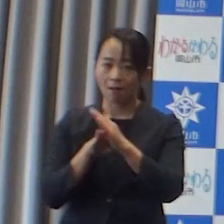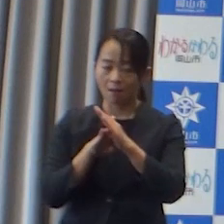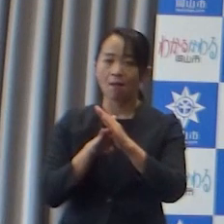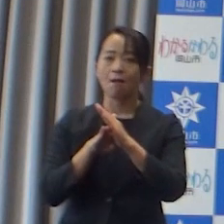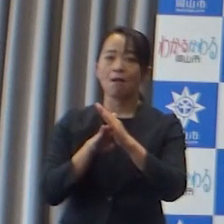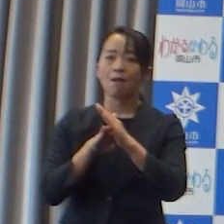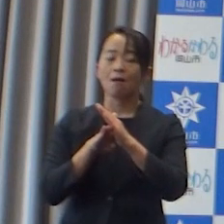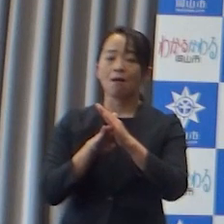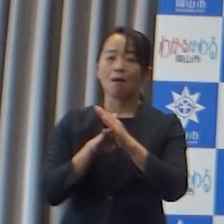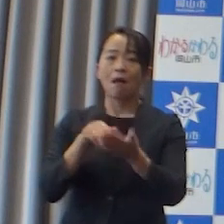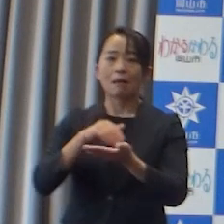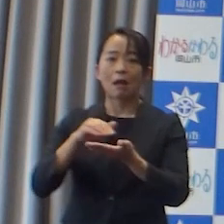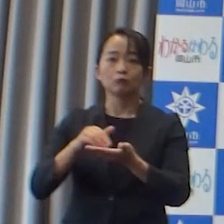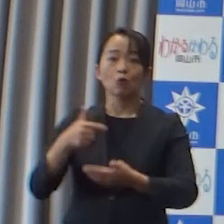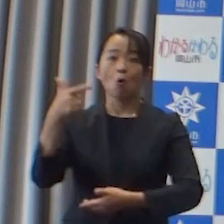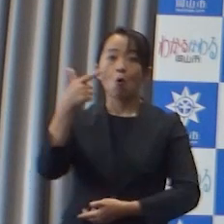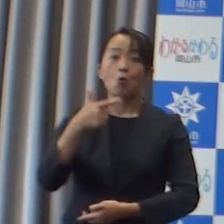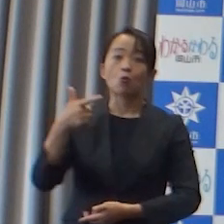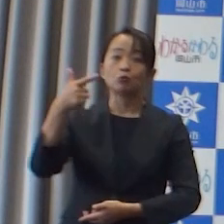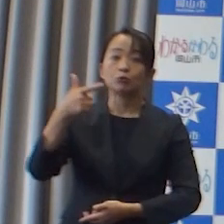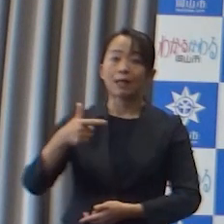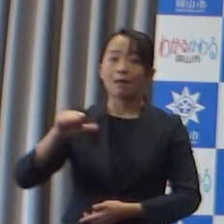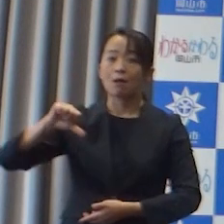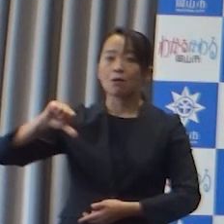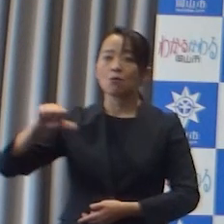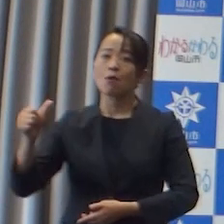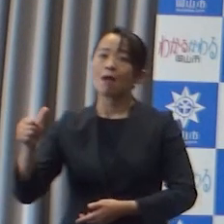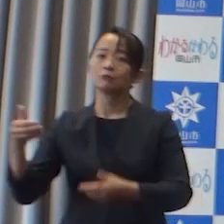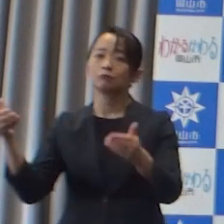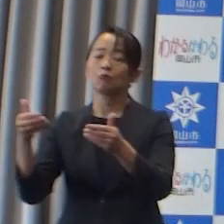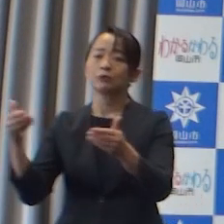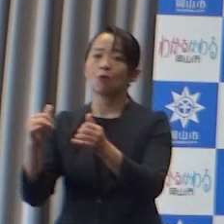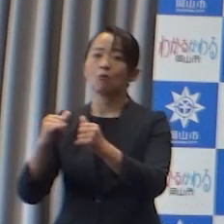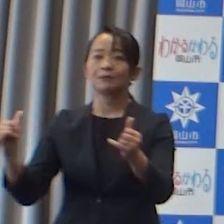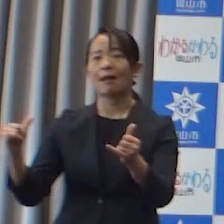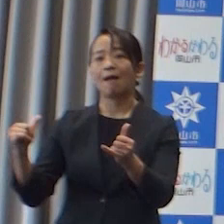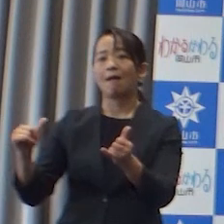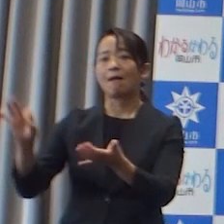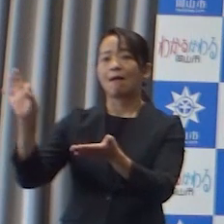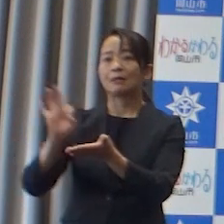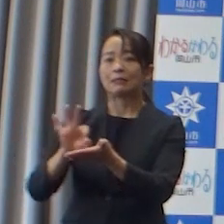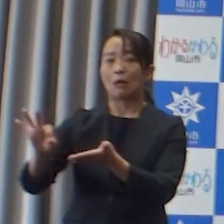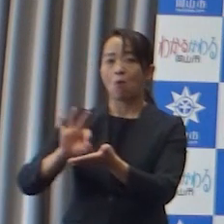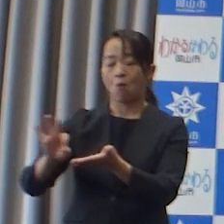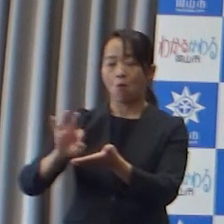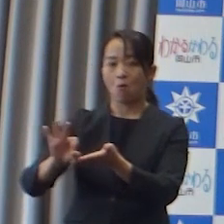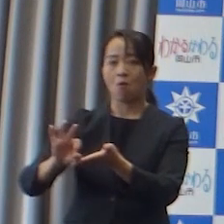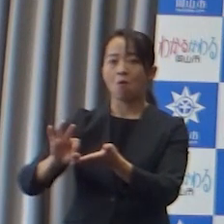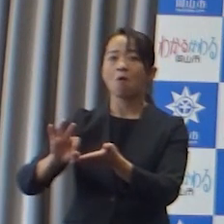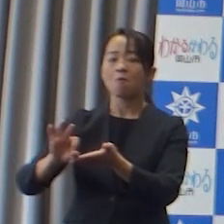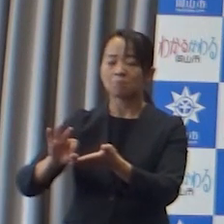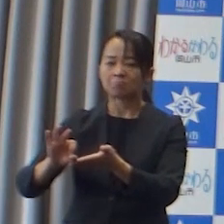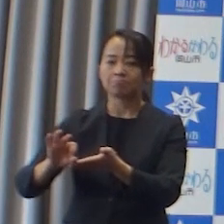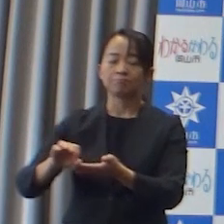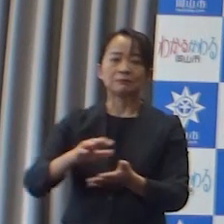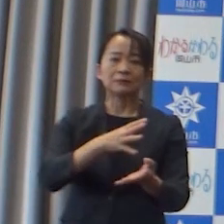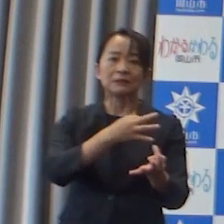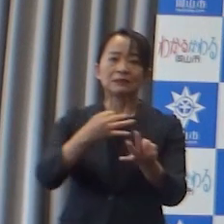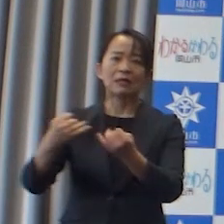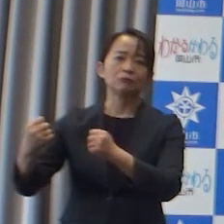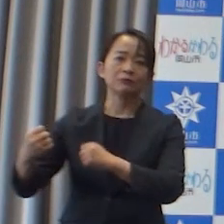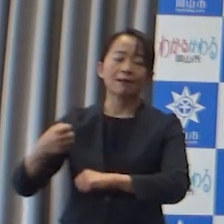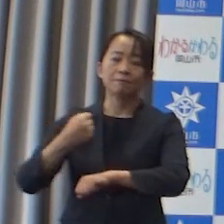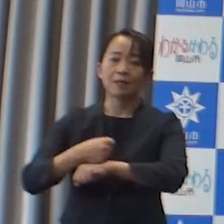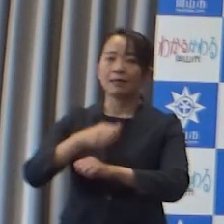や約6500の事業者等が利用しており、影響が広範囲にわたっていることから、直